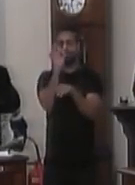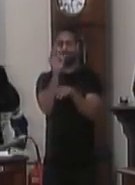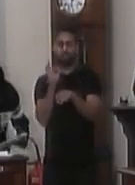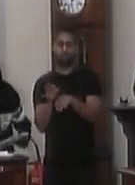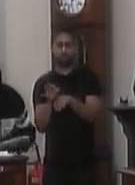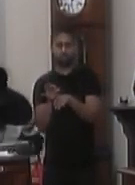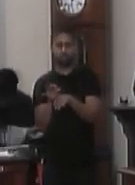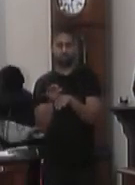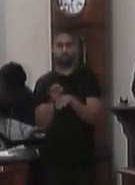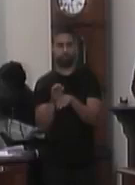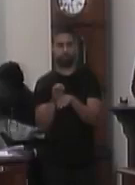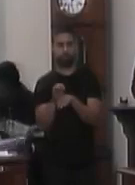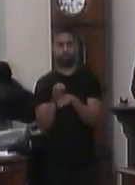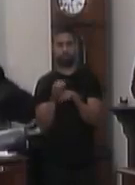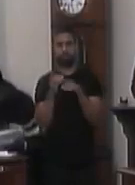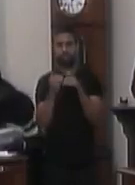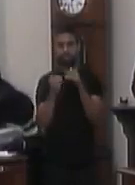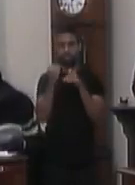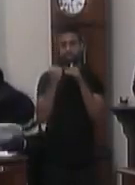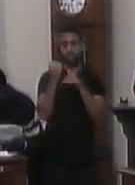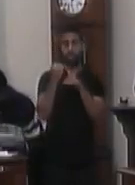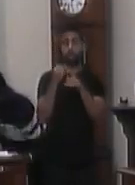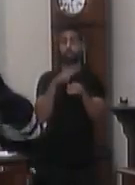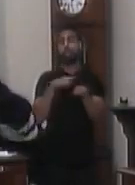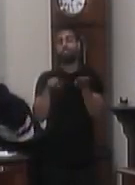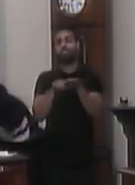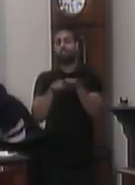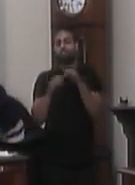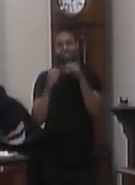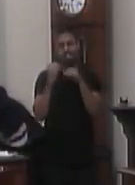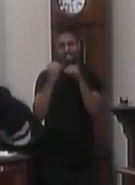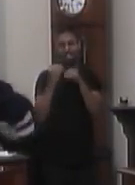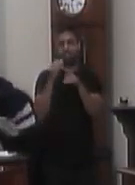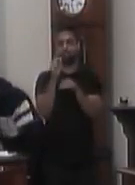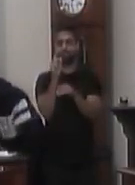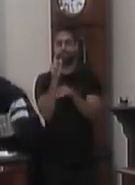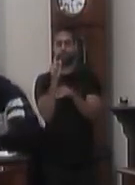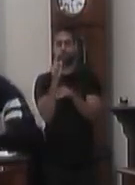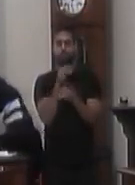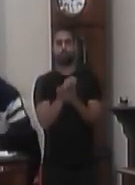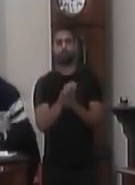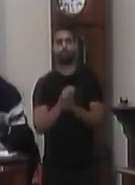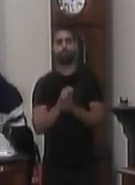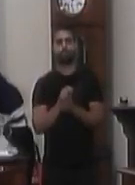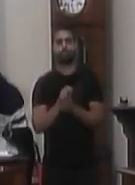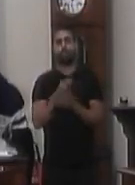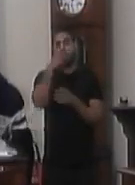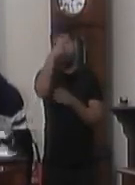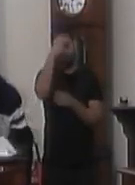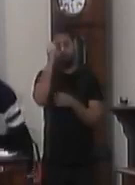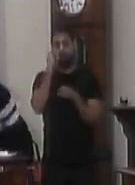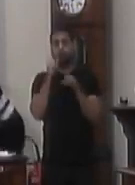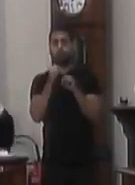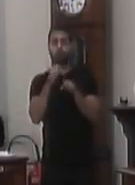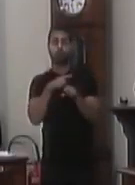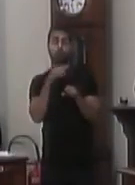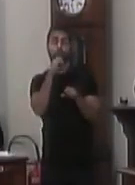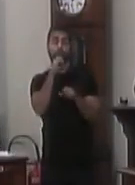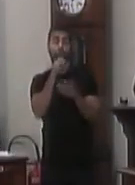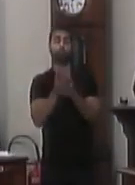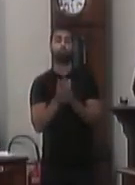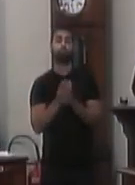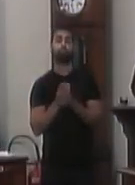né? Mas a gente também existe um limitador financeiro. A prefeitura, ela pode até ter uma margem